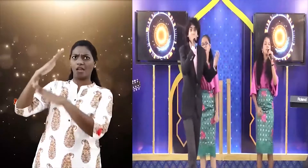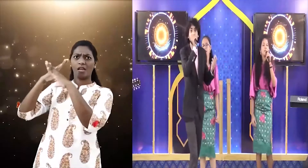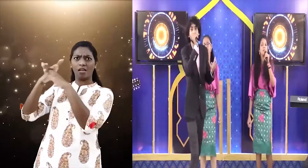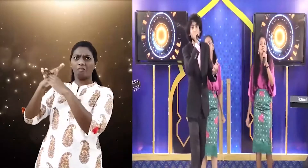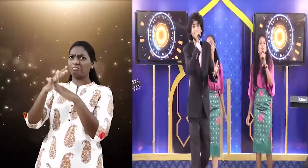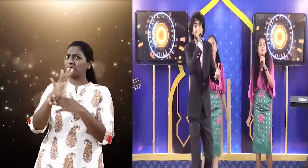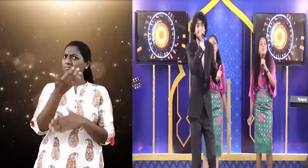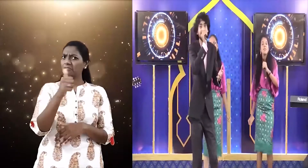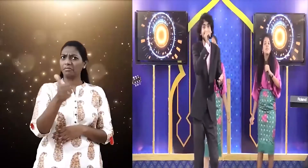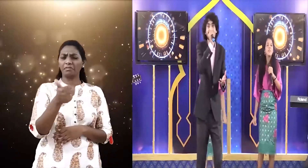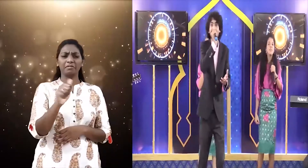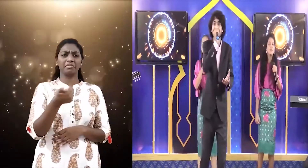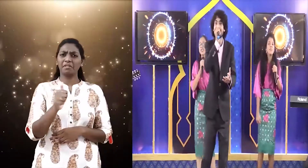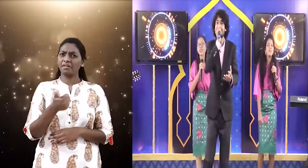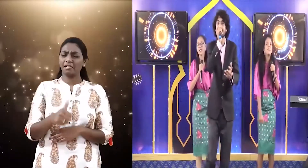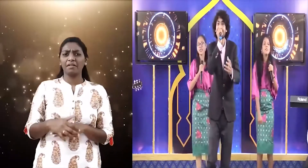चर्च को रोकना